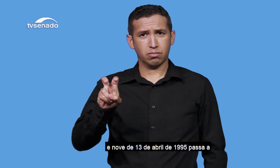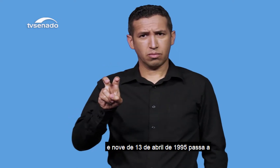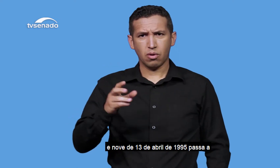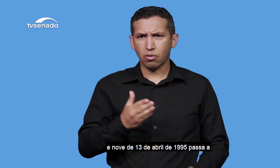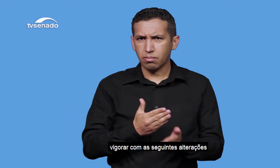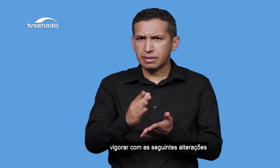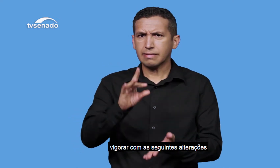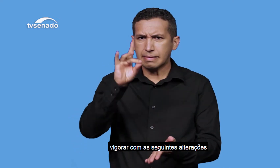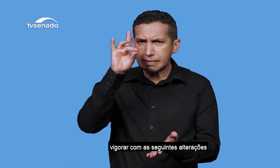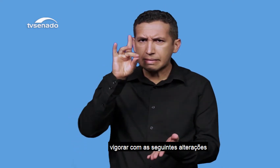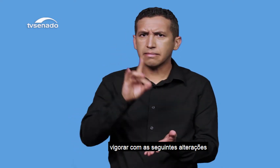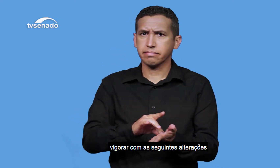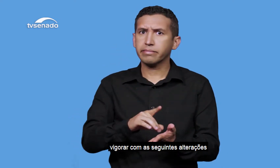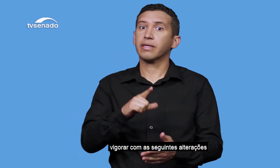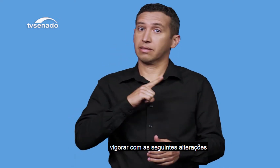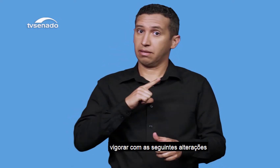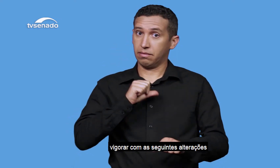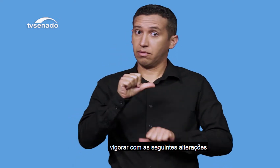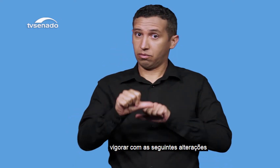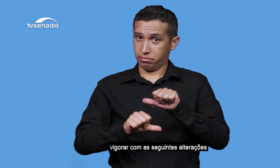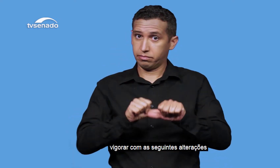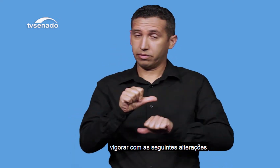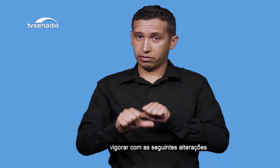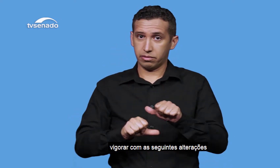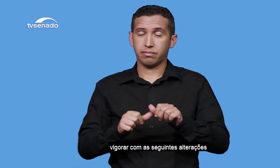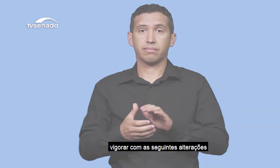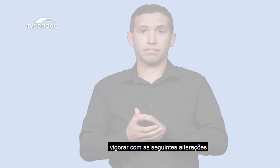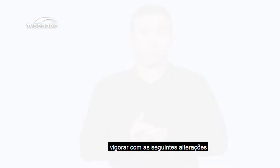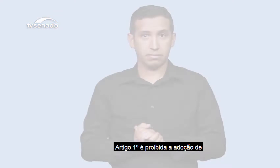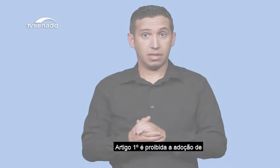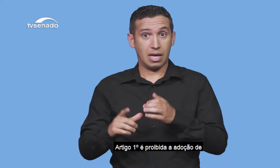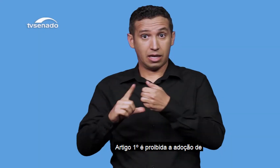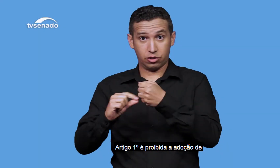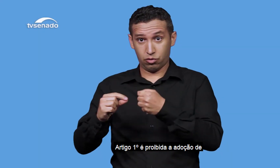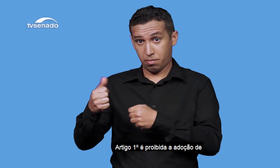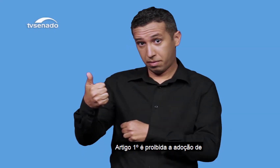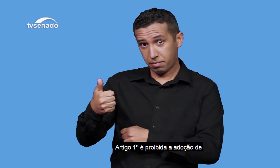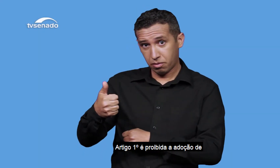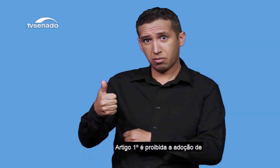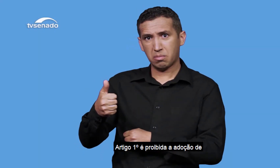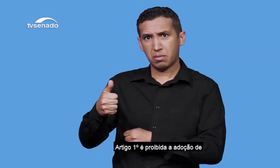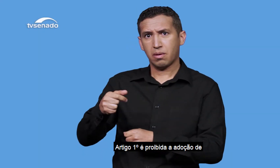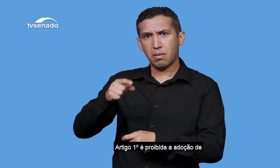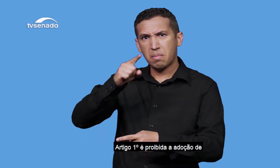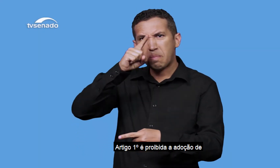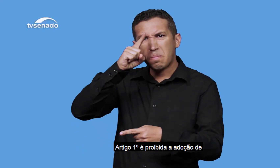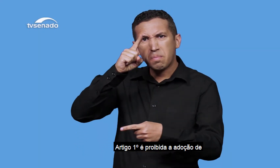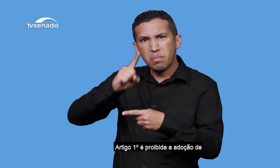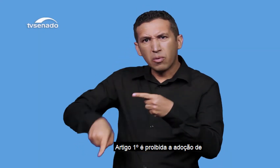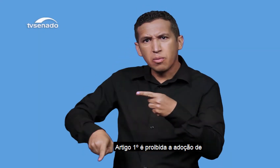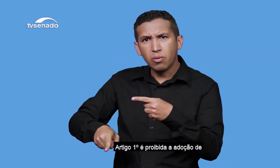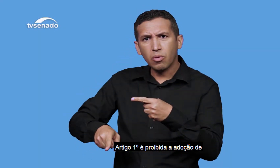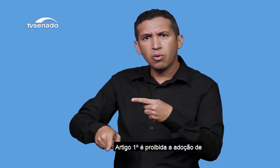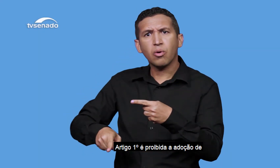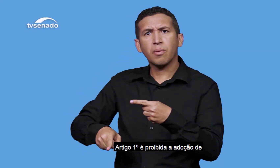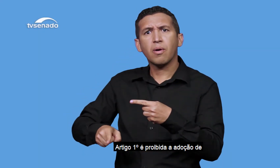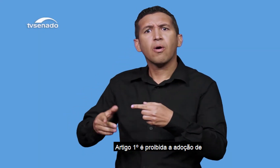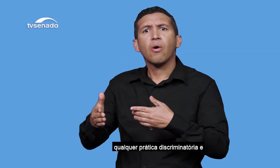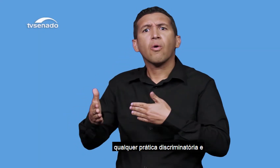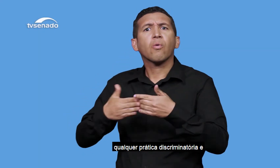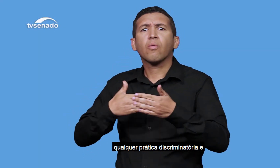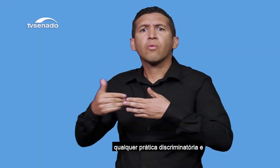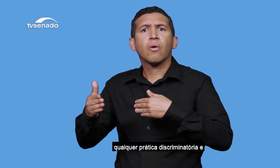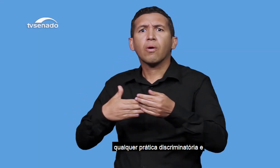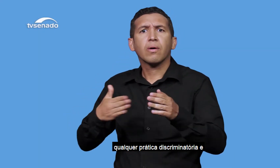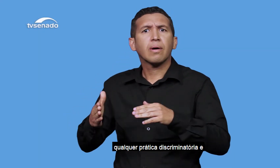passa a vigorar com as seguintes alterações artigo 1º é proibida a adoção